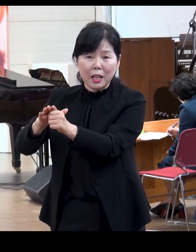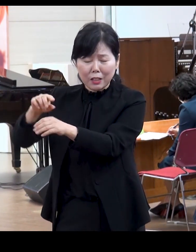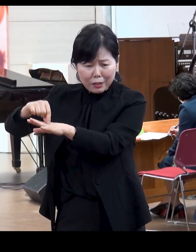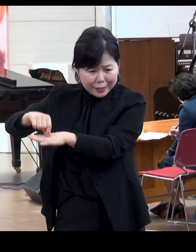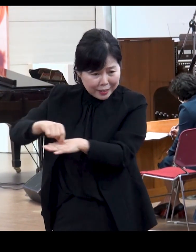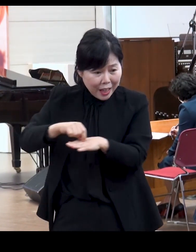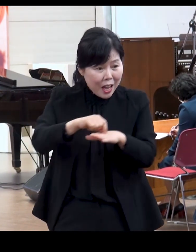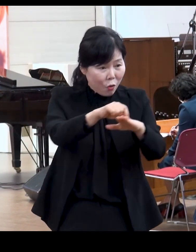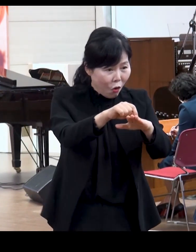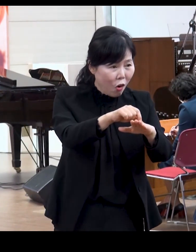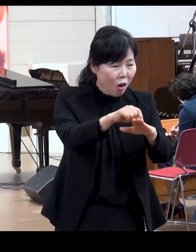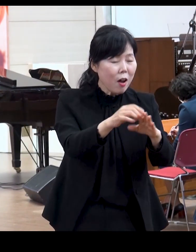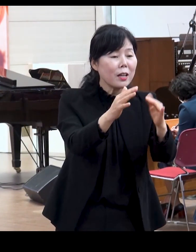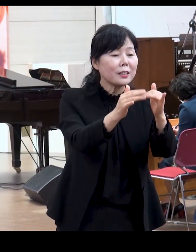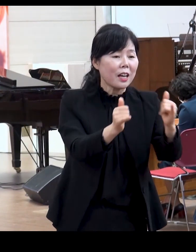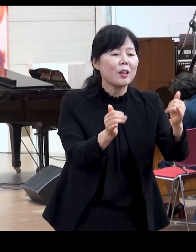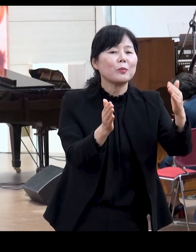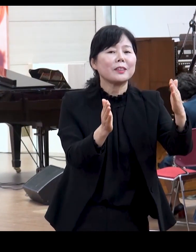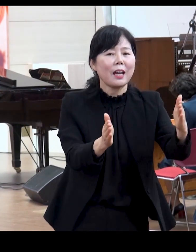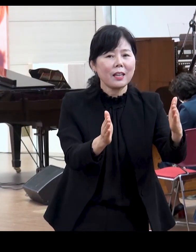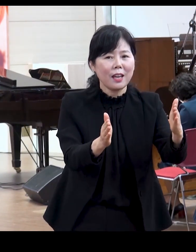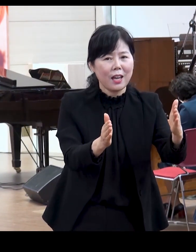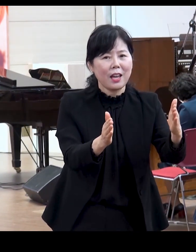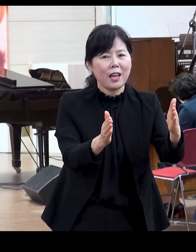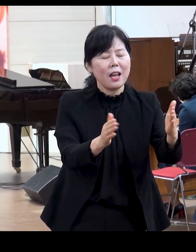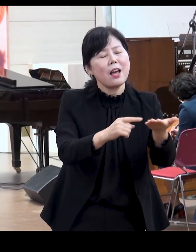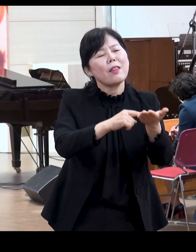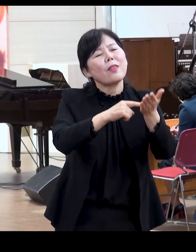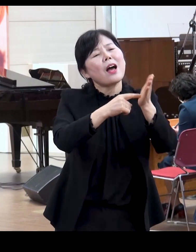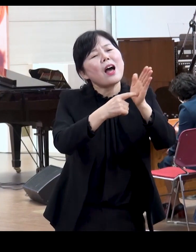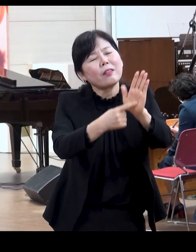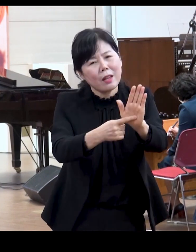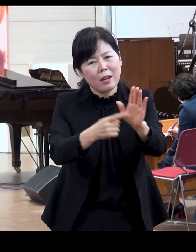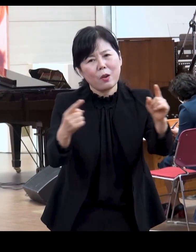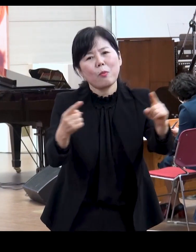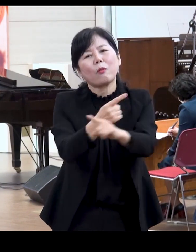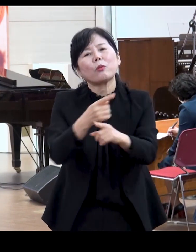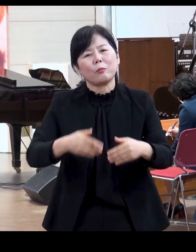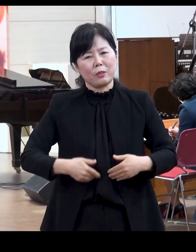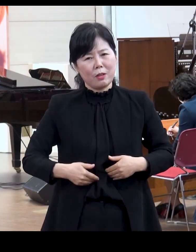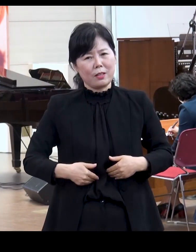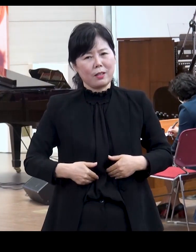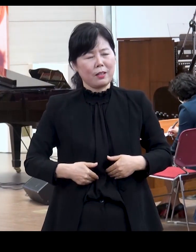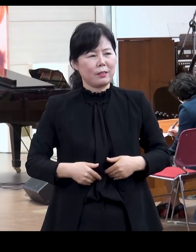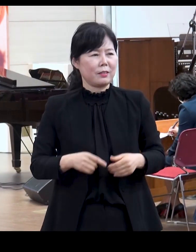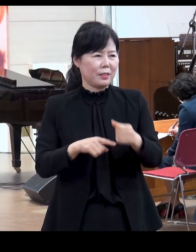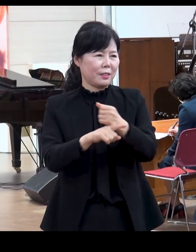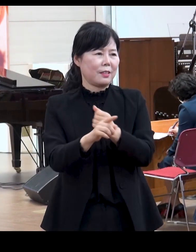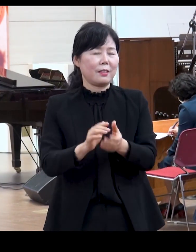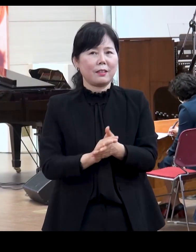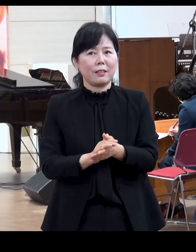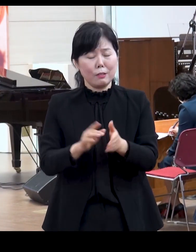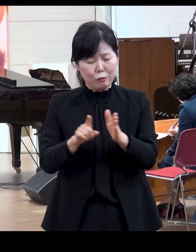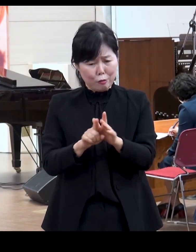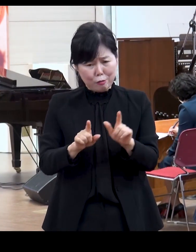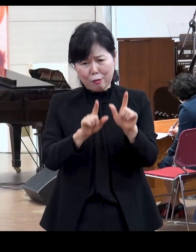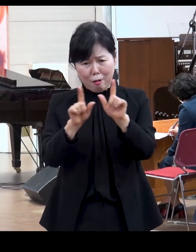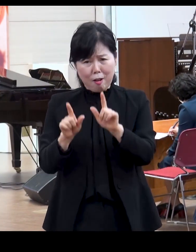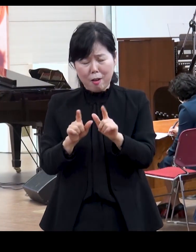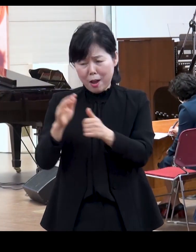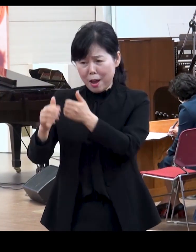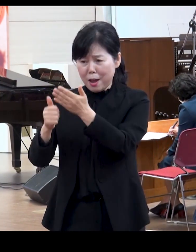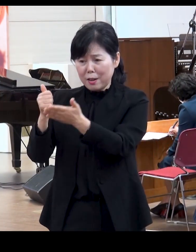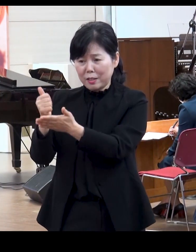하나님의 사랑을 사람 사이의 사랑으로 바꾸어 내는 것이다, 그 얘기예요. 예, 신앙생활이란